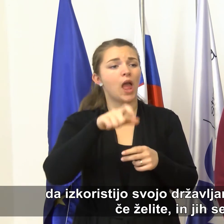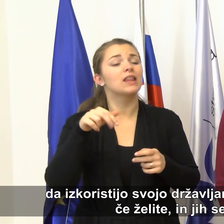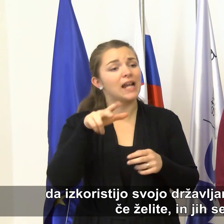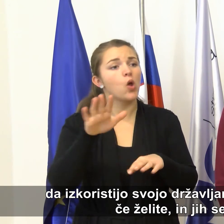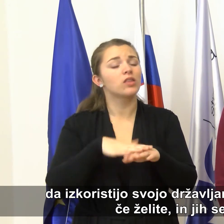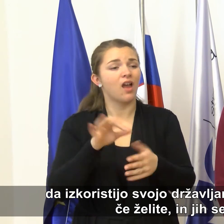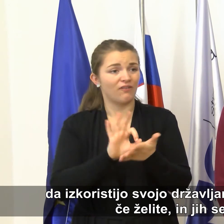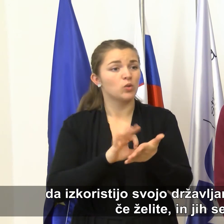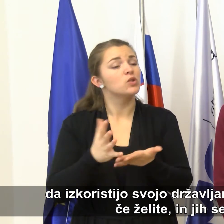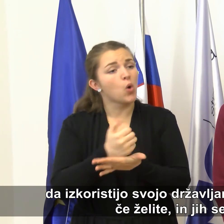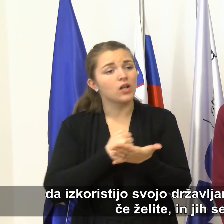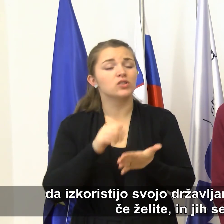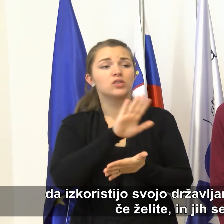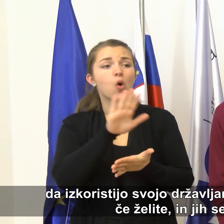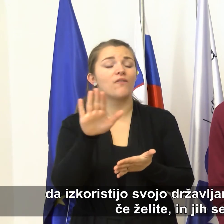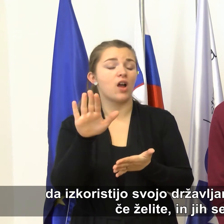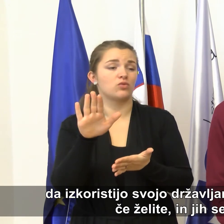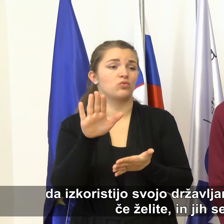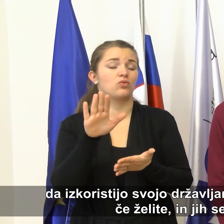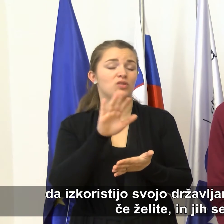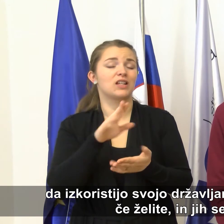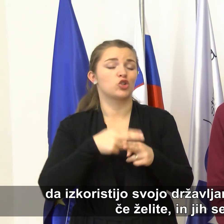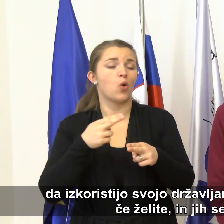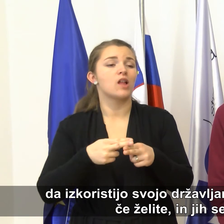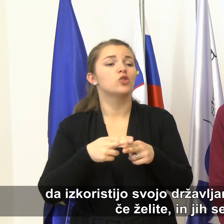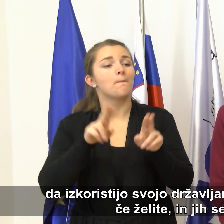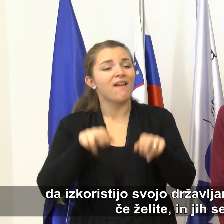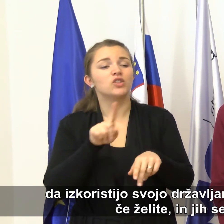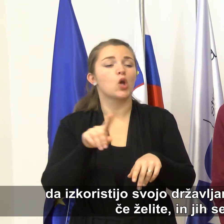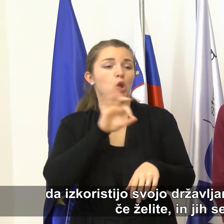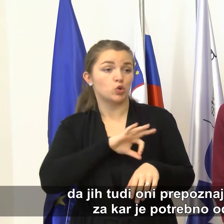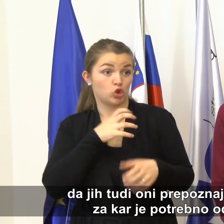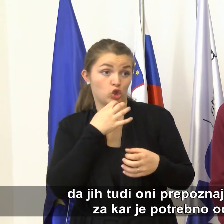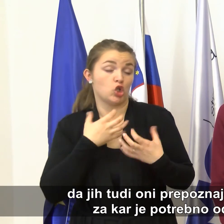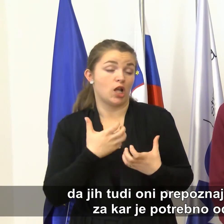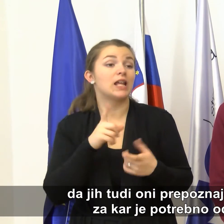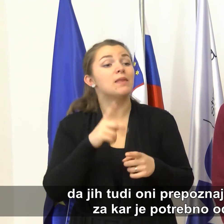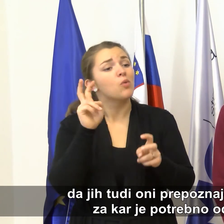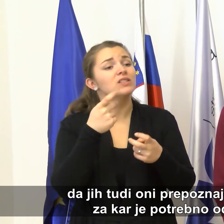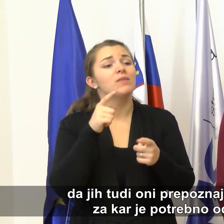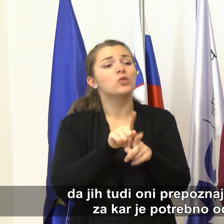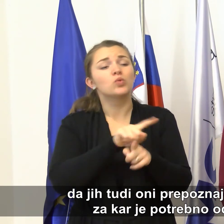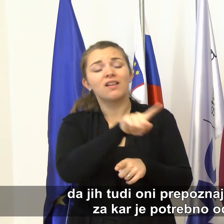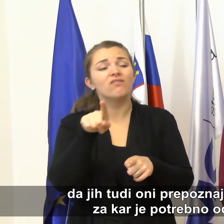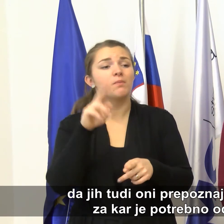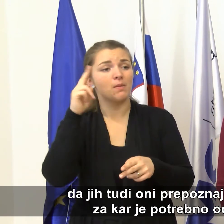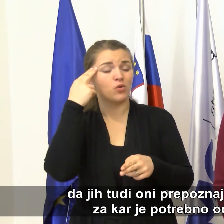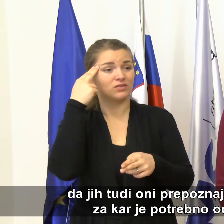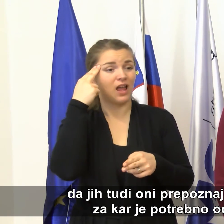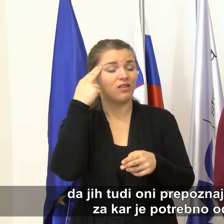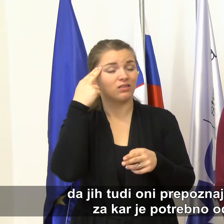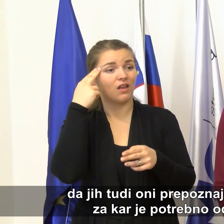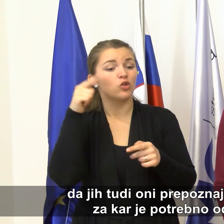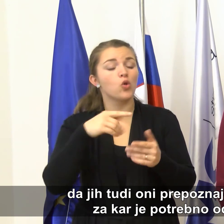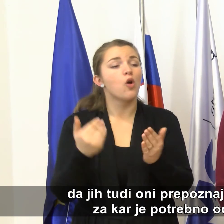državljansko pravico in dolžnost, če želite. In seveda jih pozivam, da tudi oni prepoznajo to novelo kot nekaj, za kar je potrebno oddati